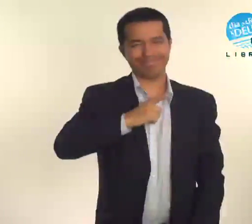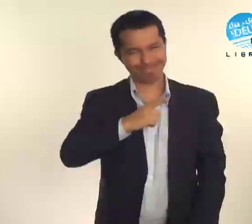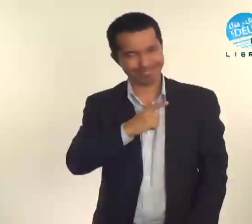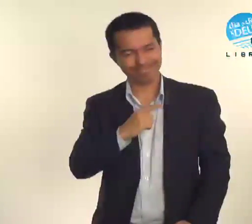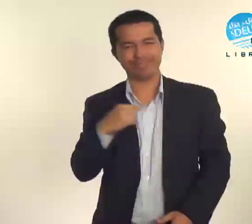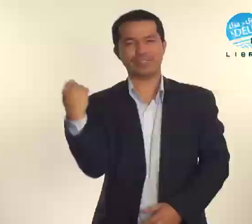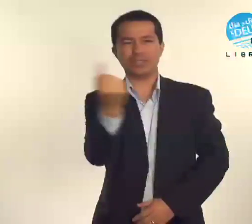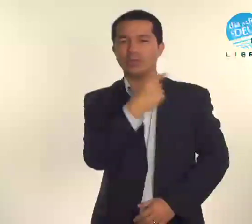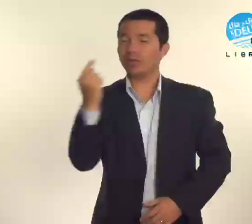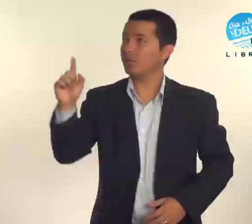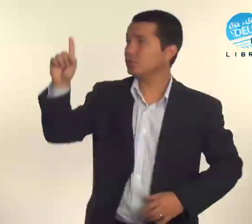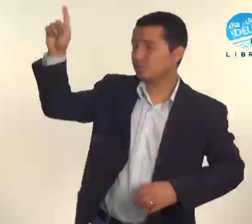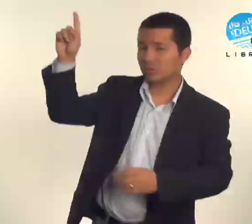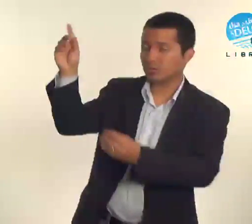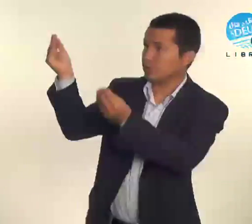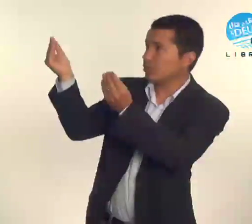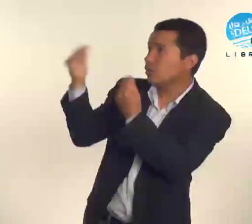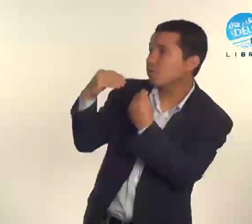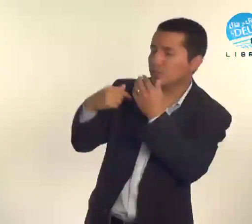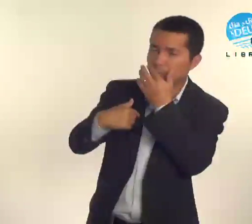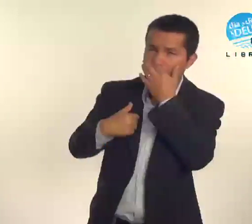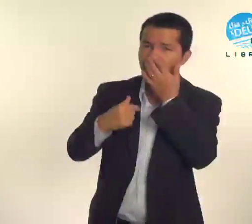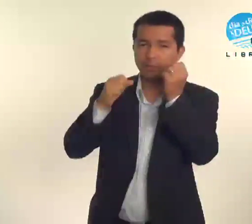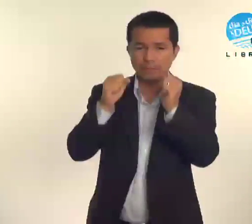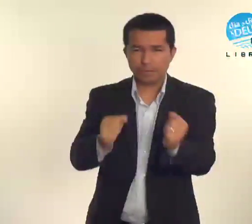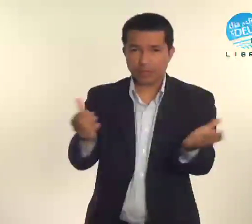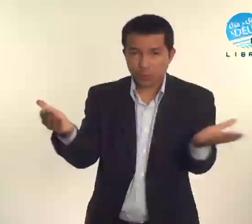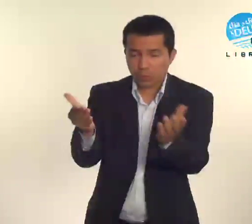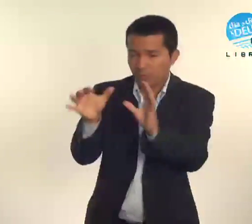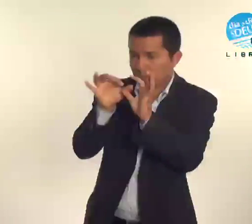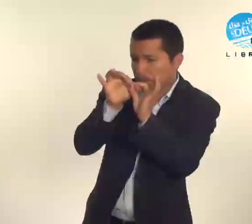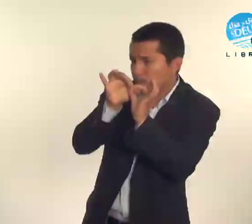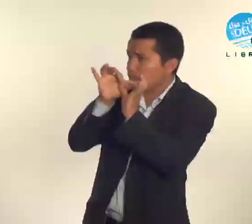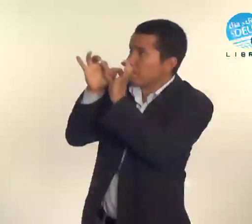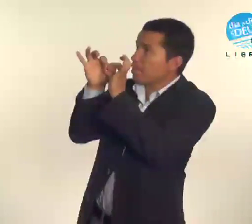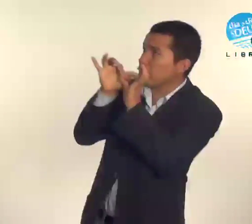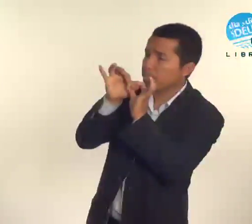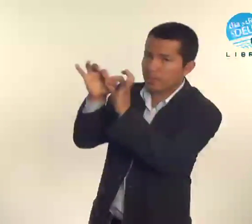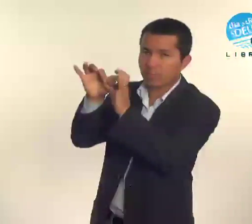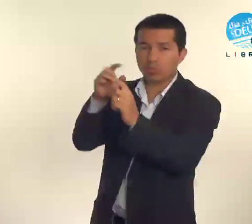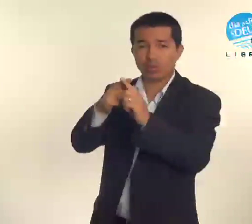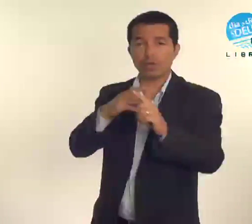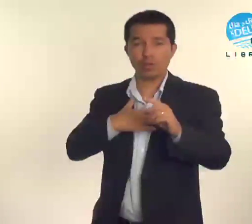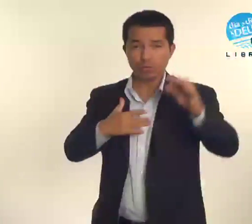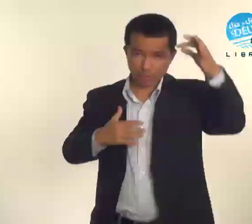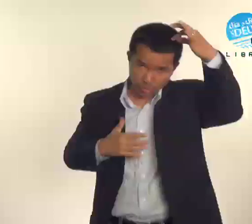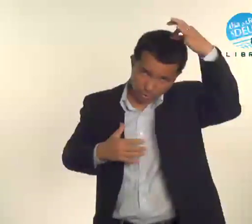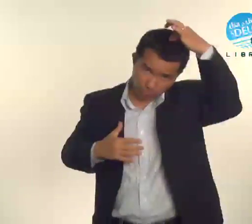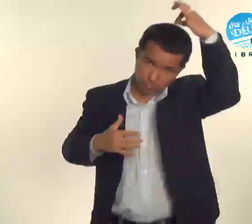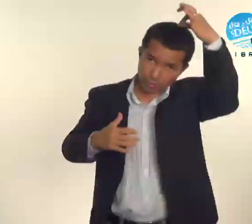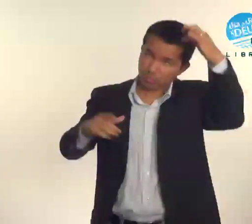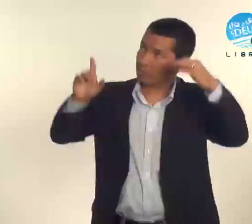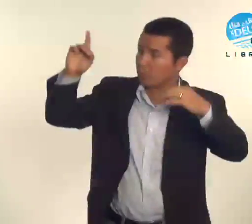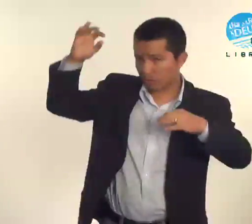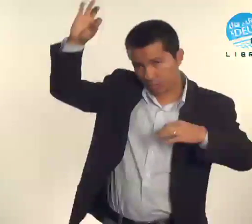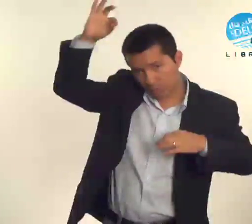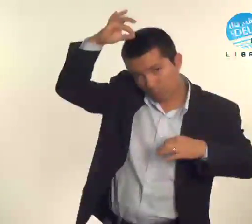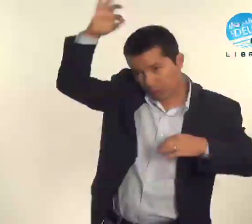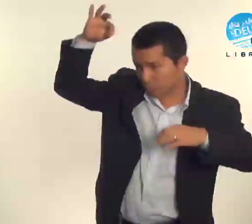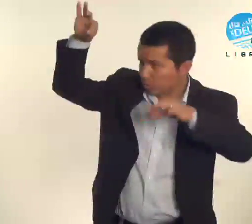que tem a potencialidade de ter comunhão com Deus, intimidade com Deus. Esse